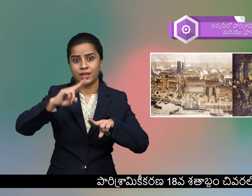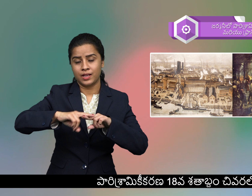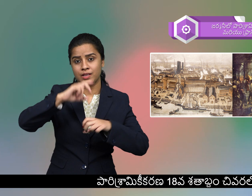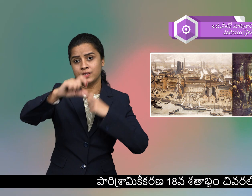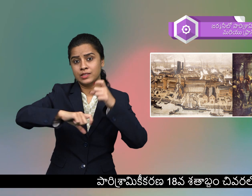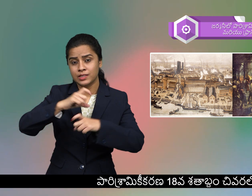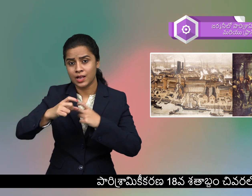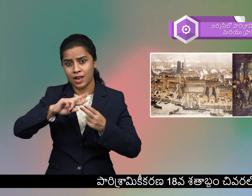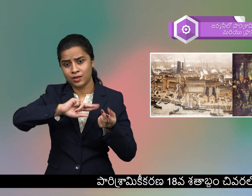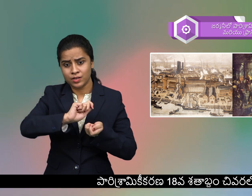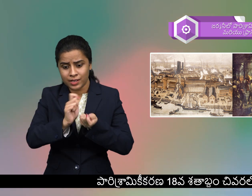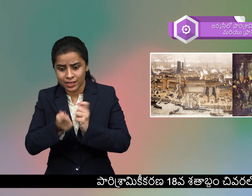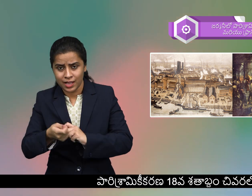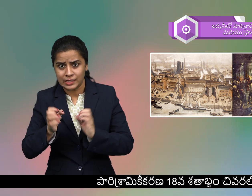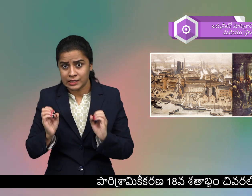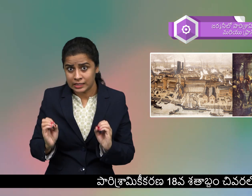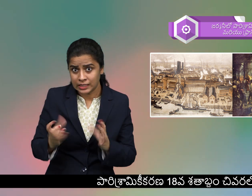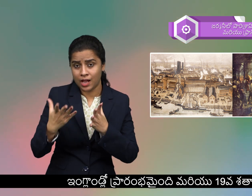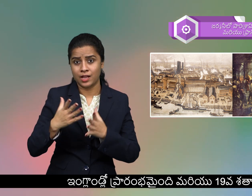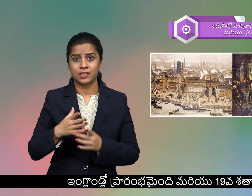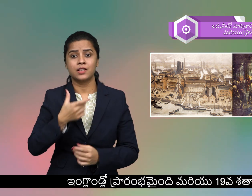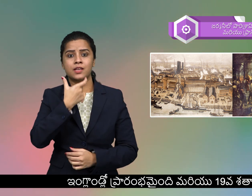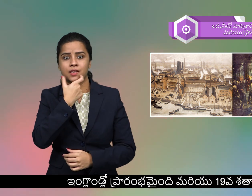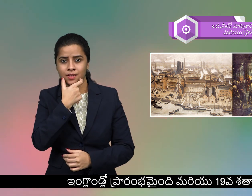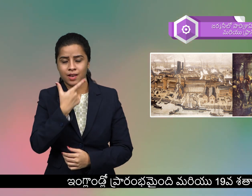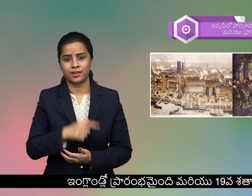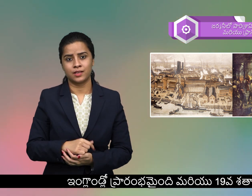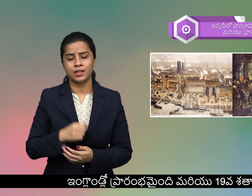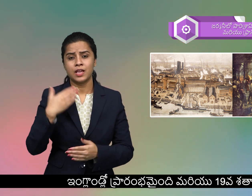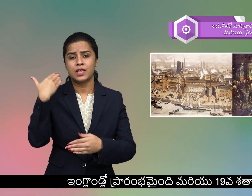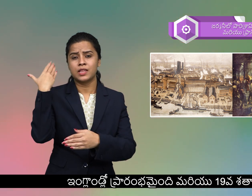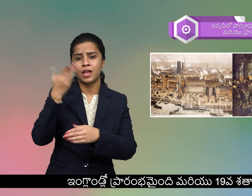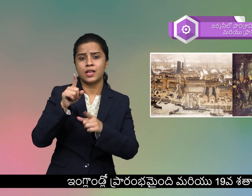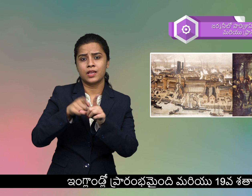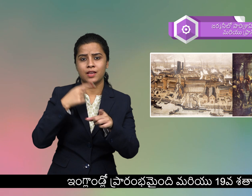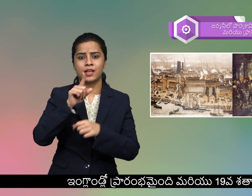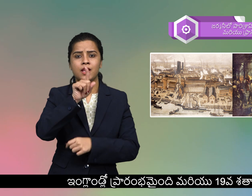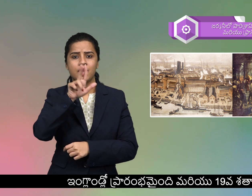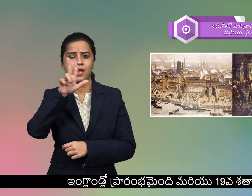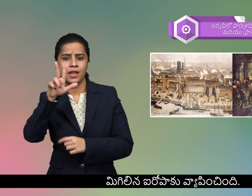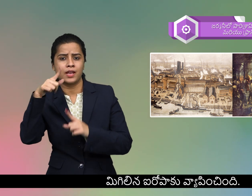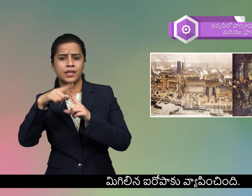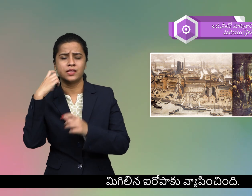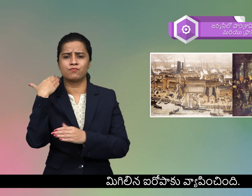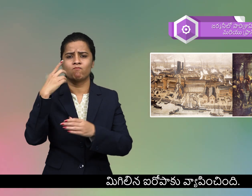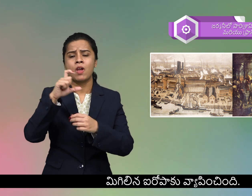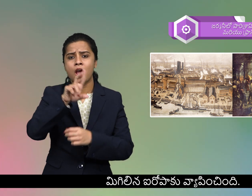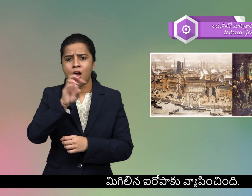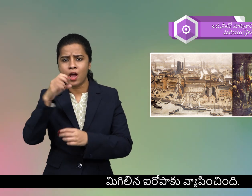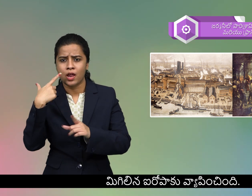పారిశ్రామికీకరణ 18వ శతాబ్దం చివరలో ఇంగ్లాండ్లో ప్రారంభమైంది మరియు 19వ శతాబ్దంలో మిగిలిన